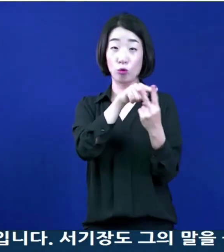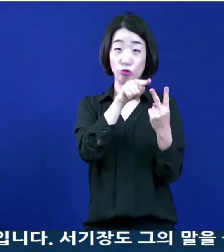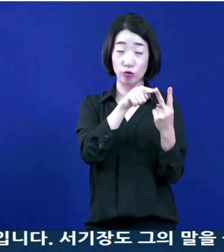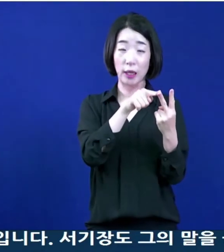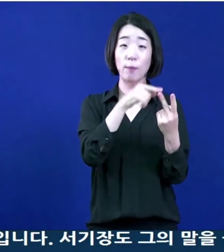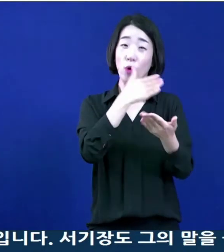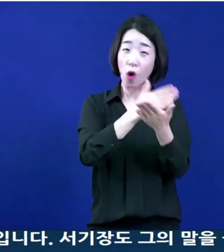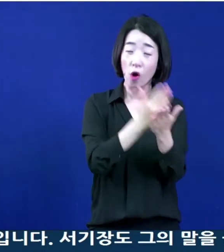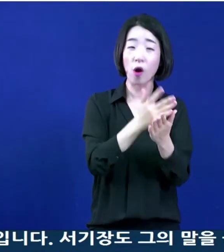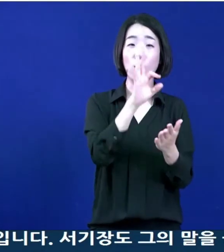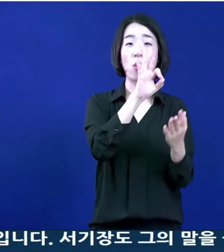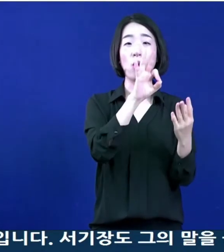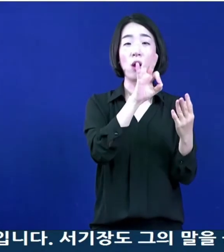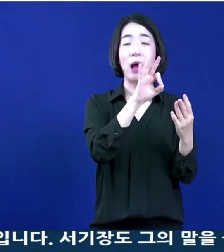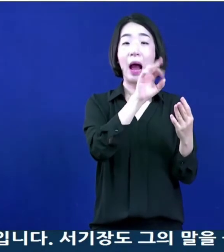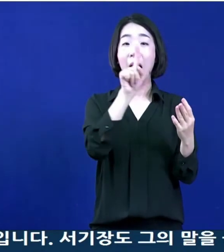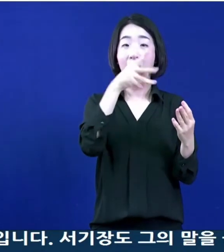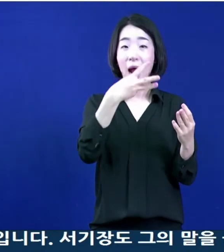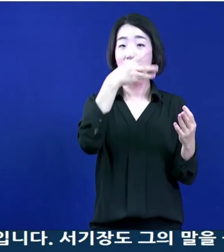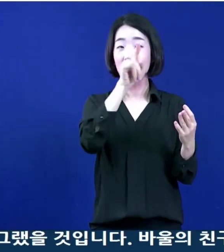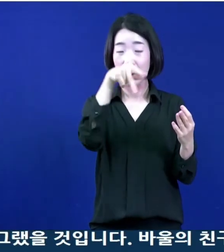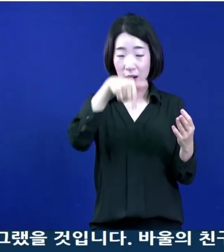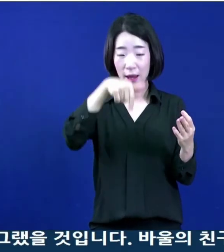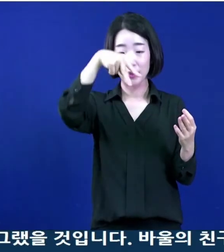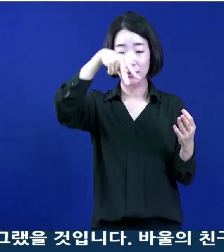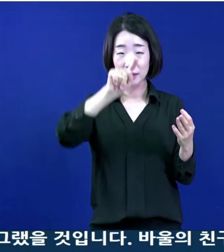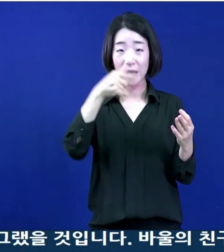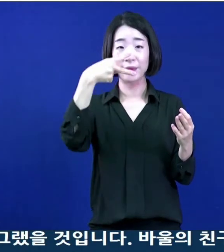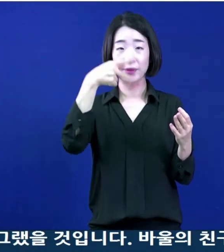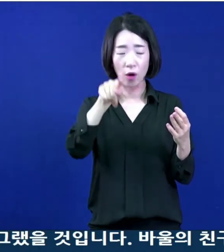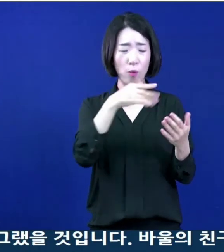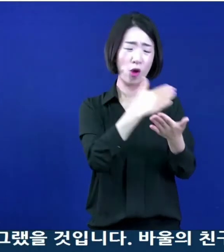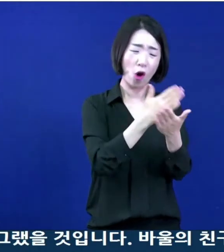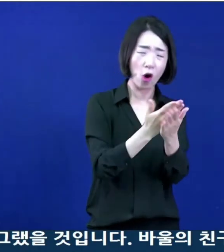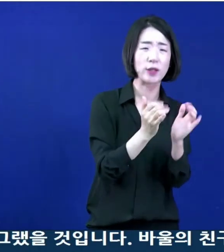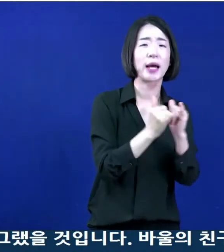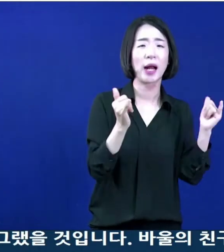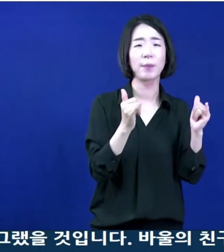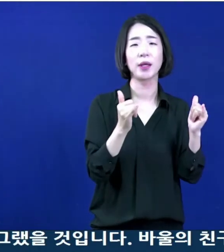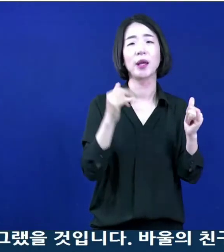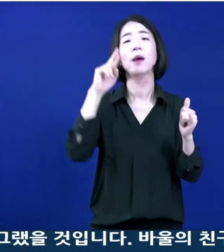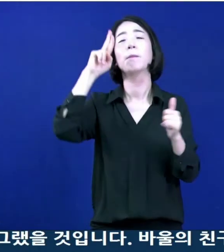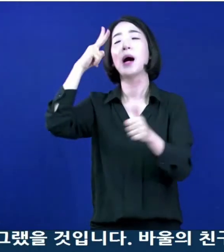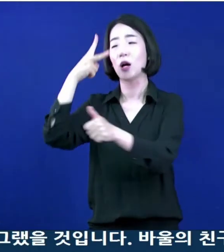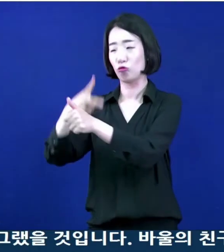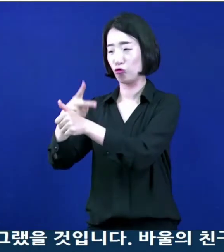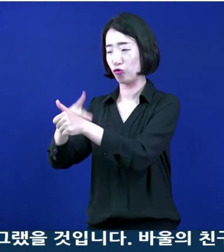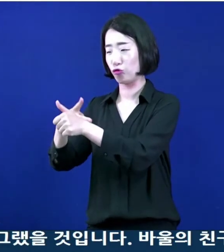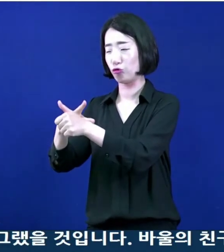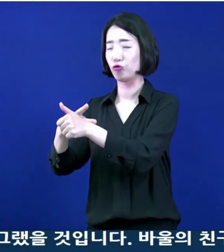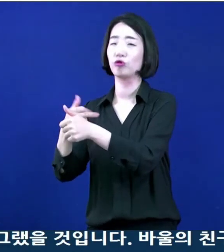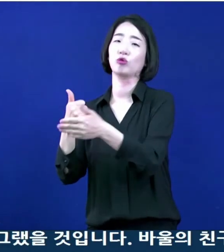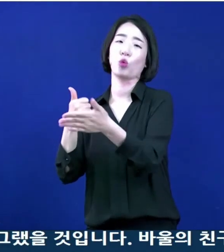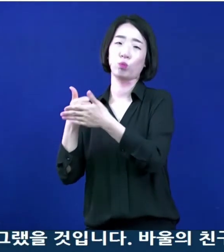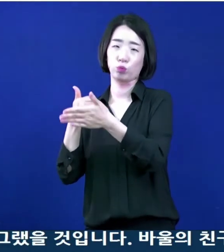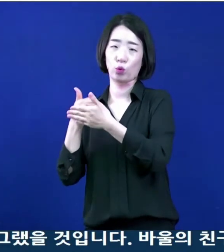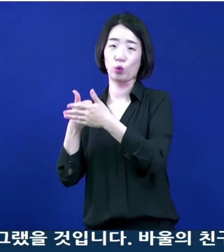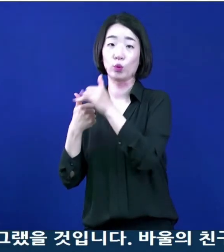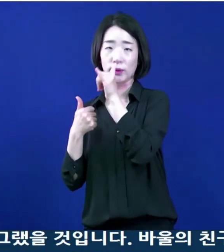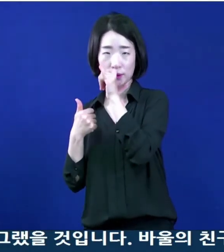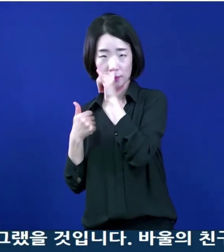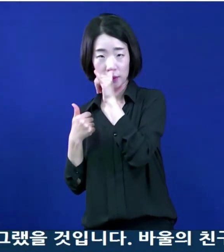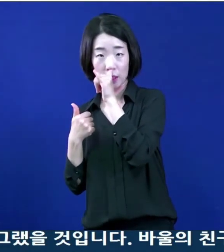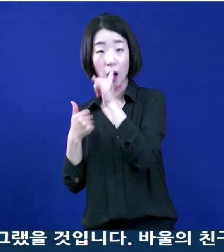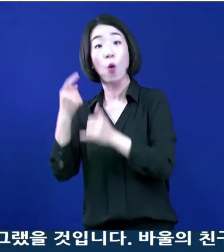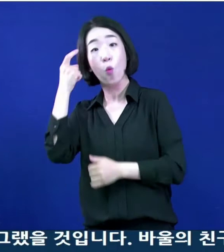알렉산더, 제자들 얼마나 많아요. 이게 다 두란노 서원, 두란노에서